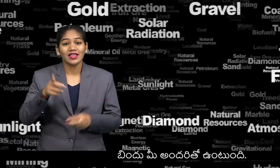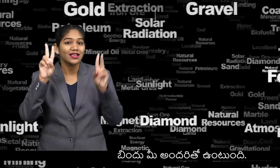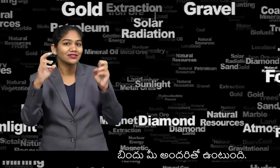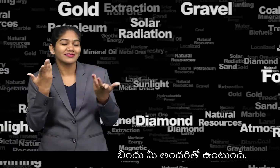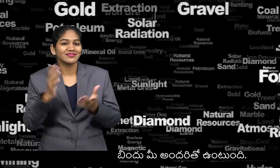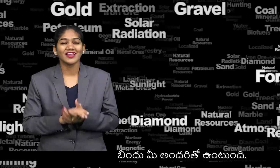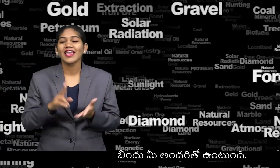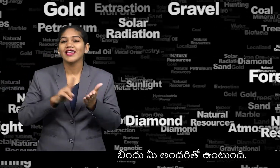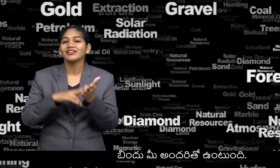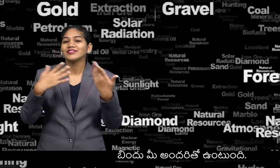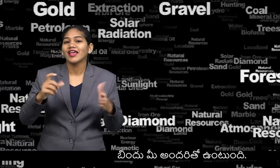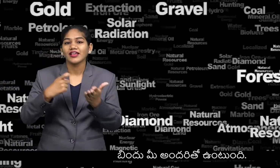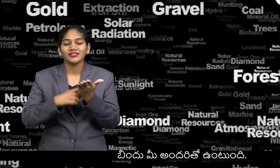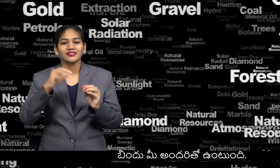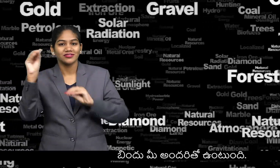ఉంటుంది.